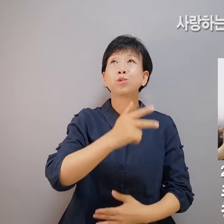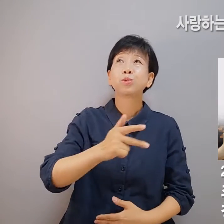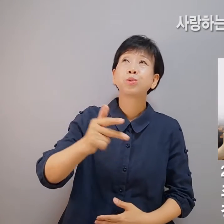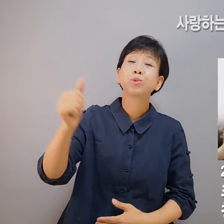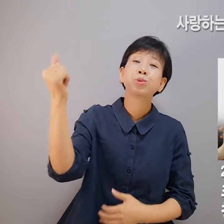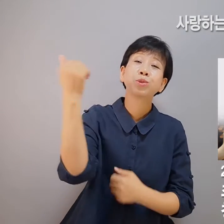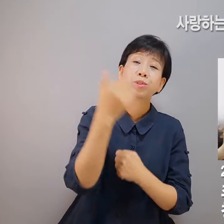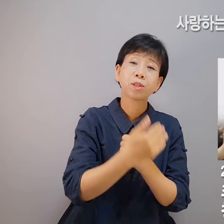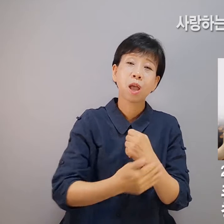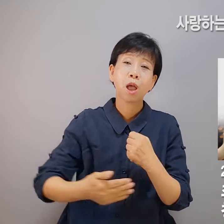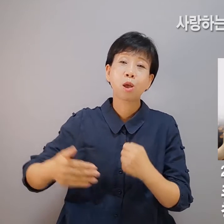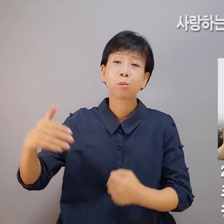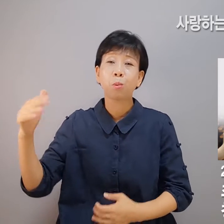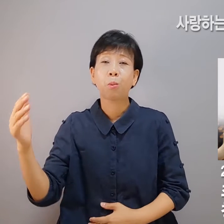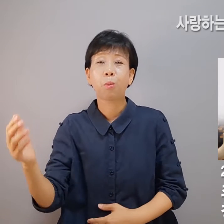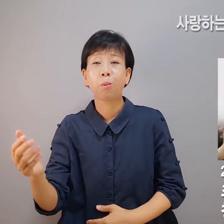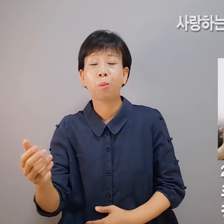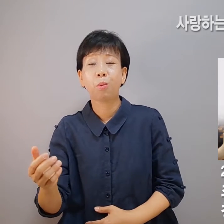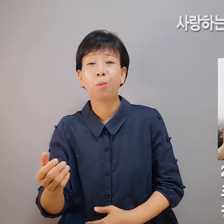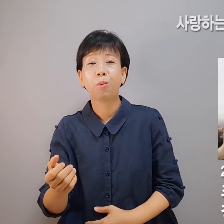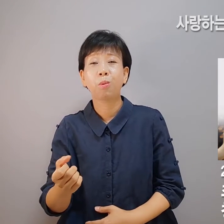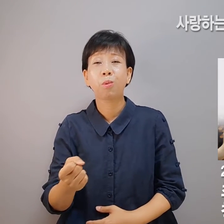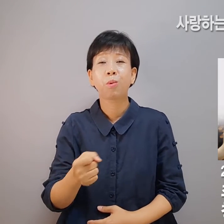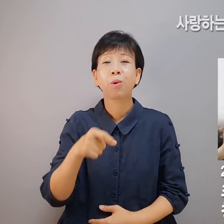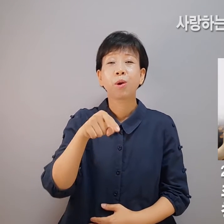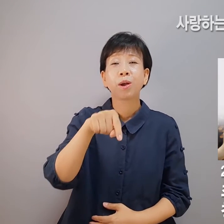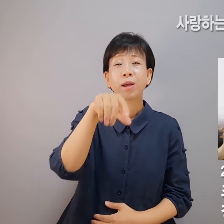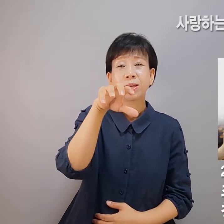주 은혜로